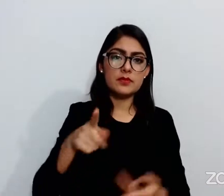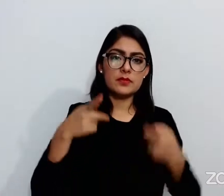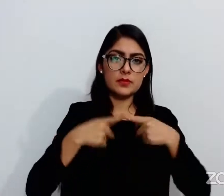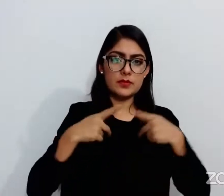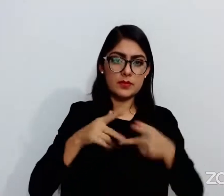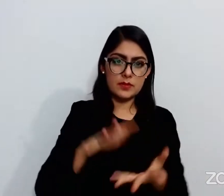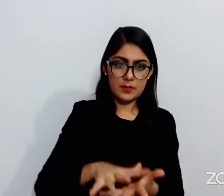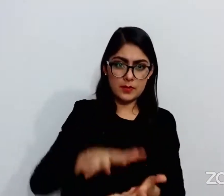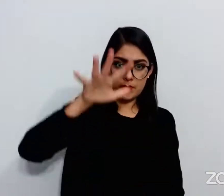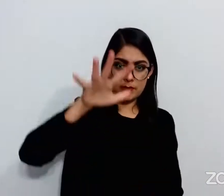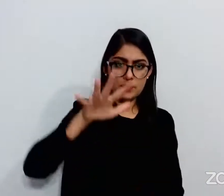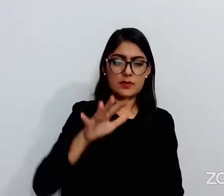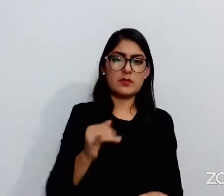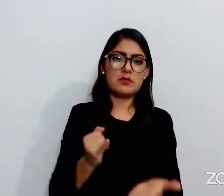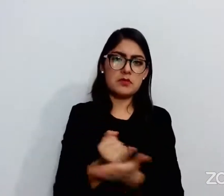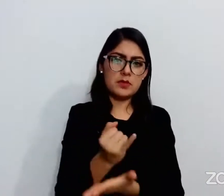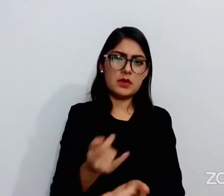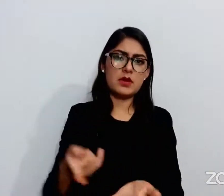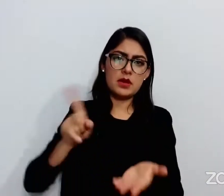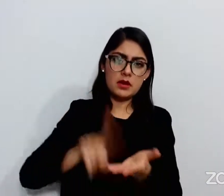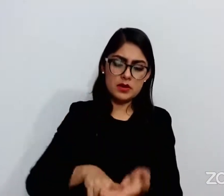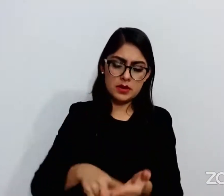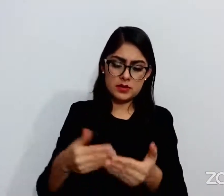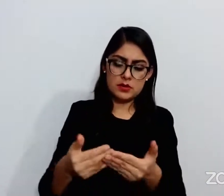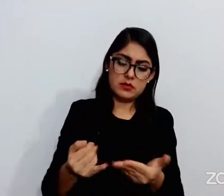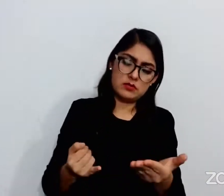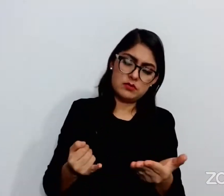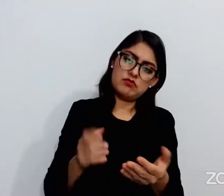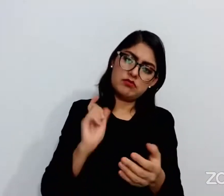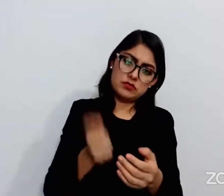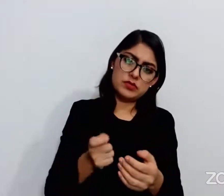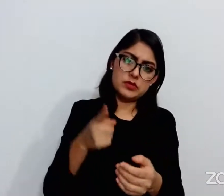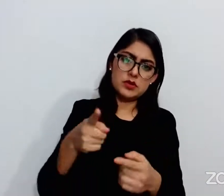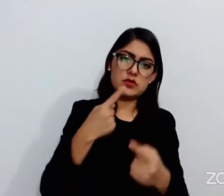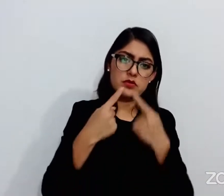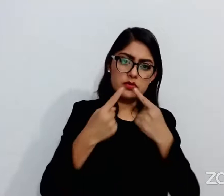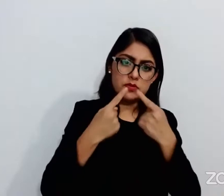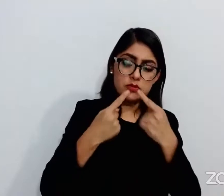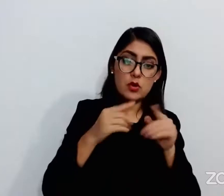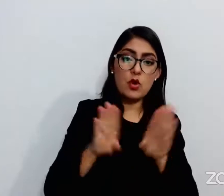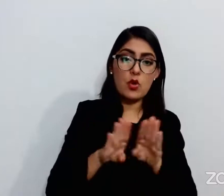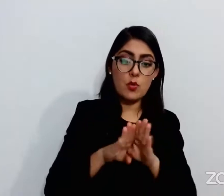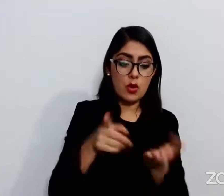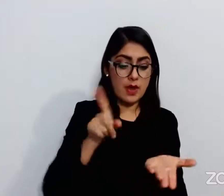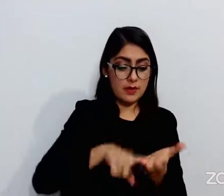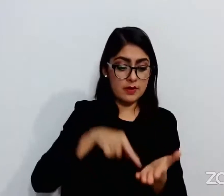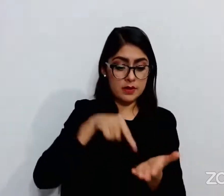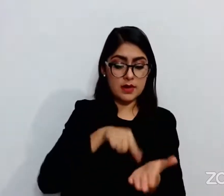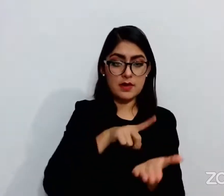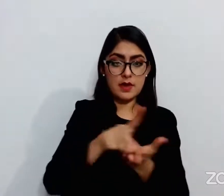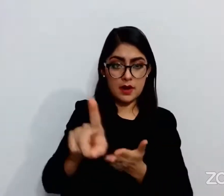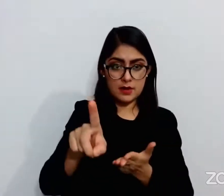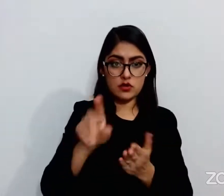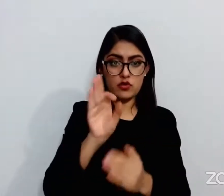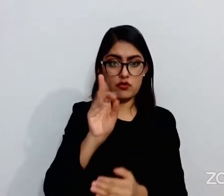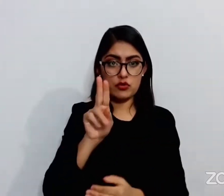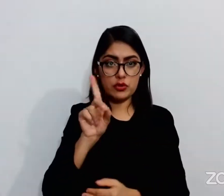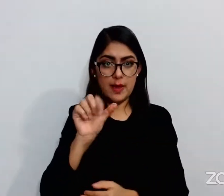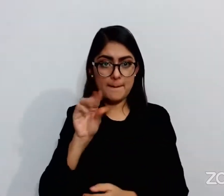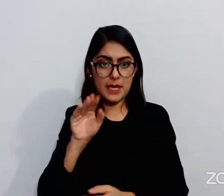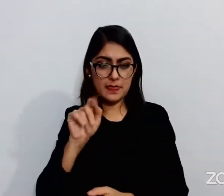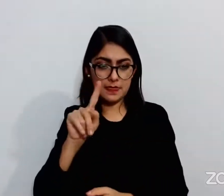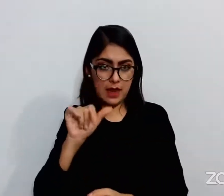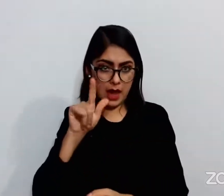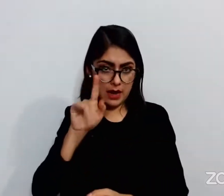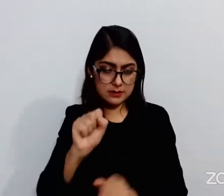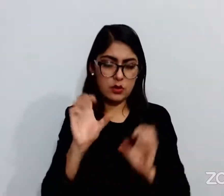en la toma de decisiones o previo a la toma de decisiones sobre cómo interpretar los derechos fundamentales o los derechos humanos. En todo caso,